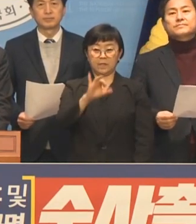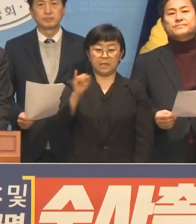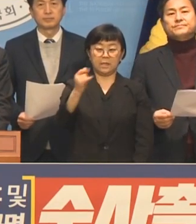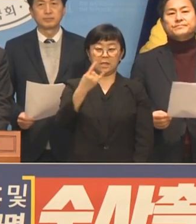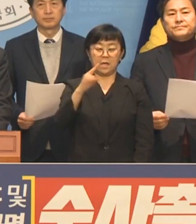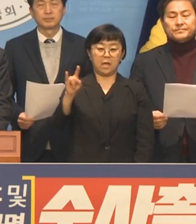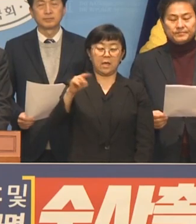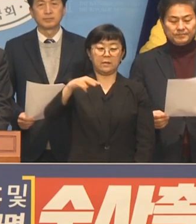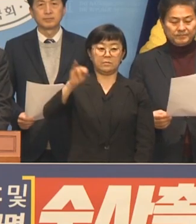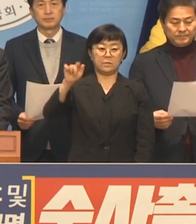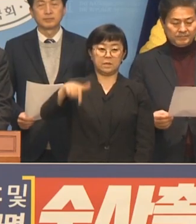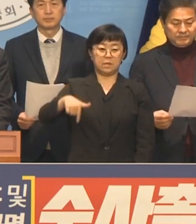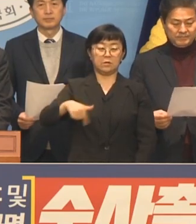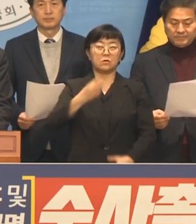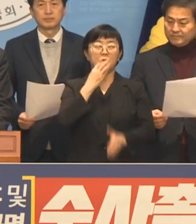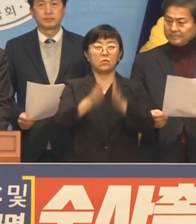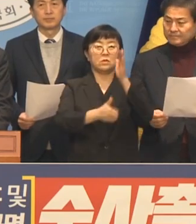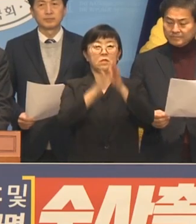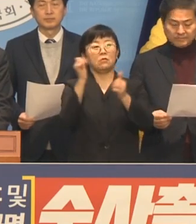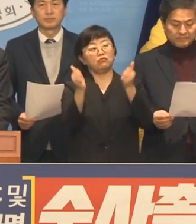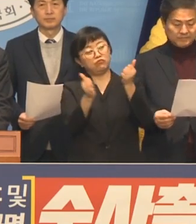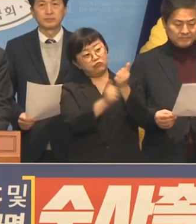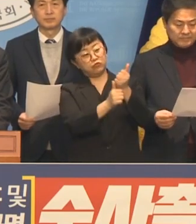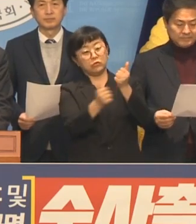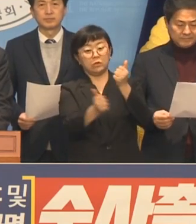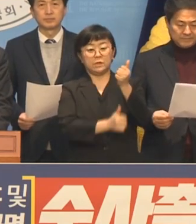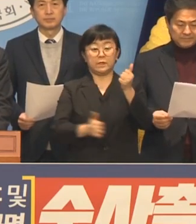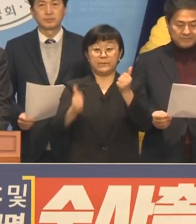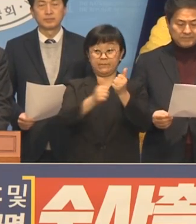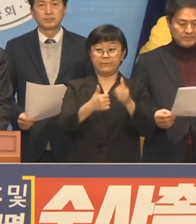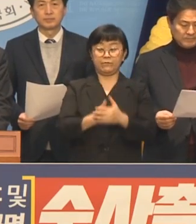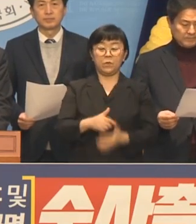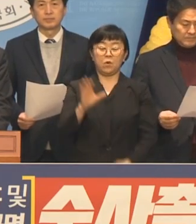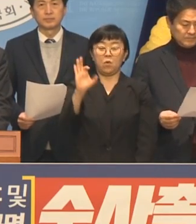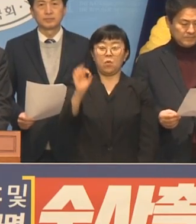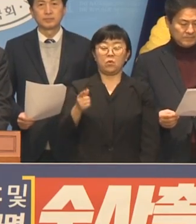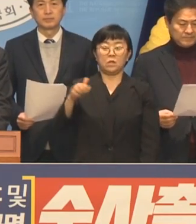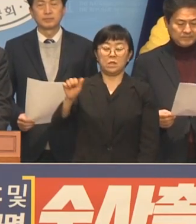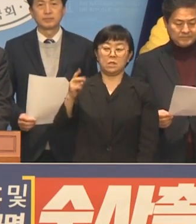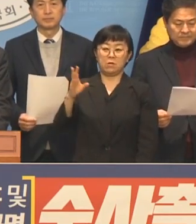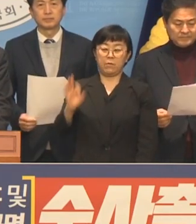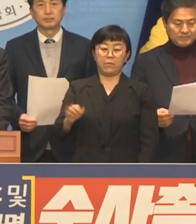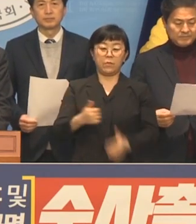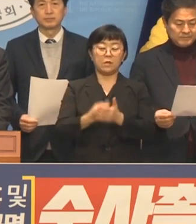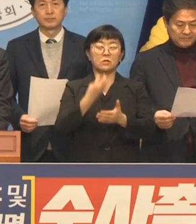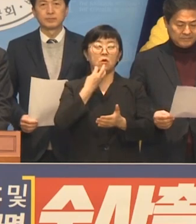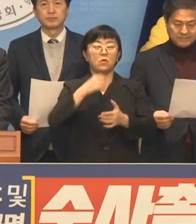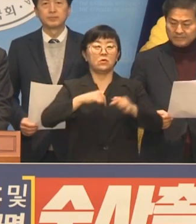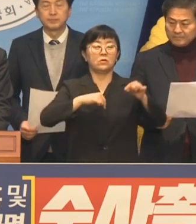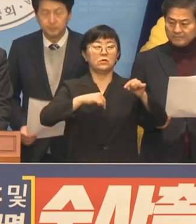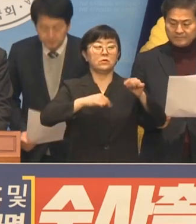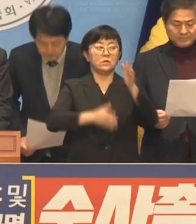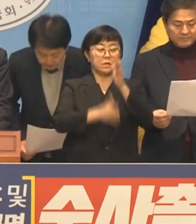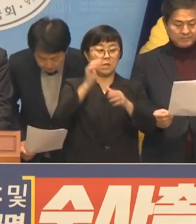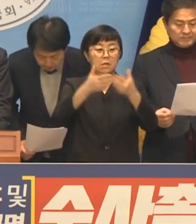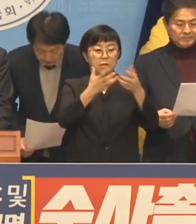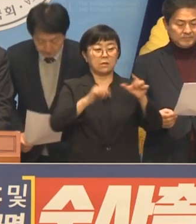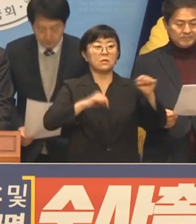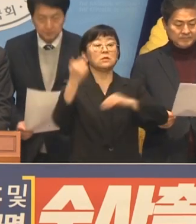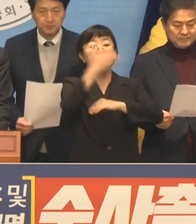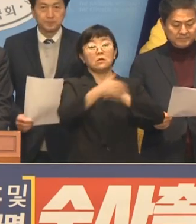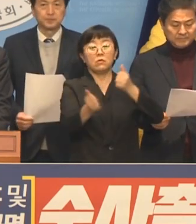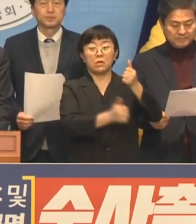이해식 서울시당 수석부위원장님 참석하셨습니다. 오기영 서울시당 정책위 위원장님